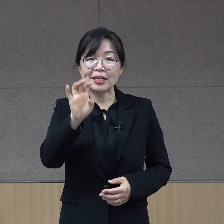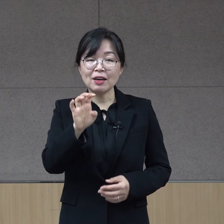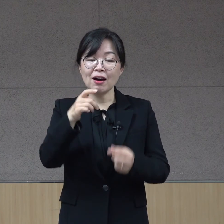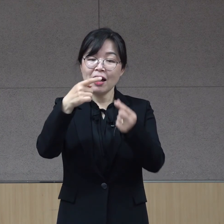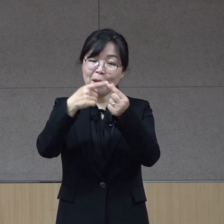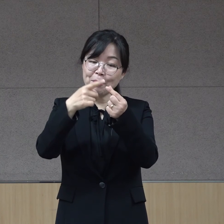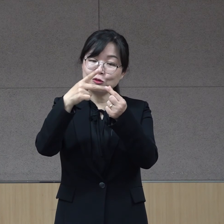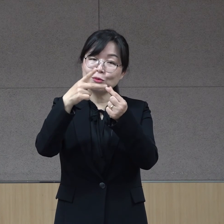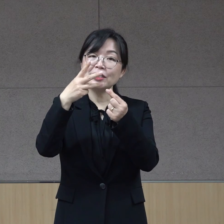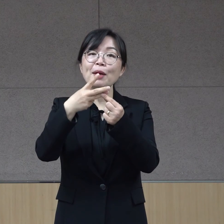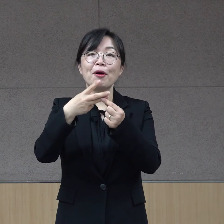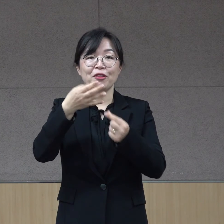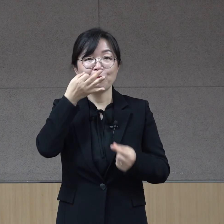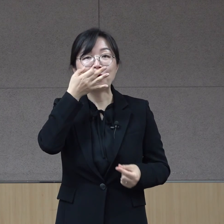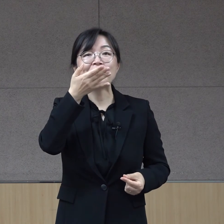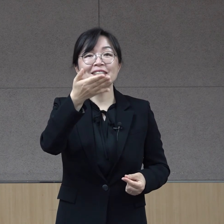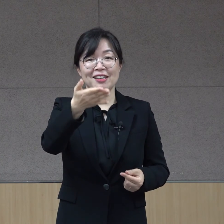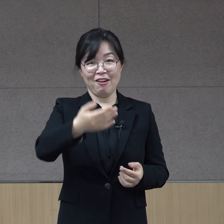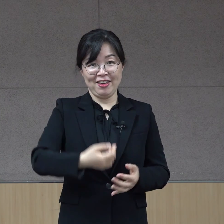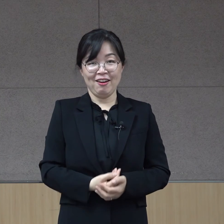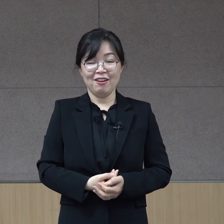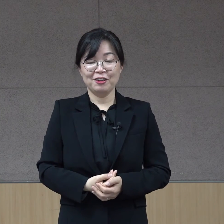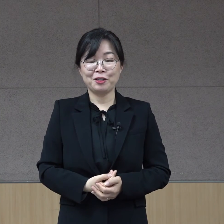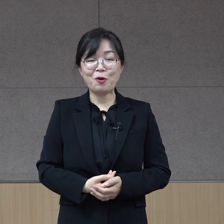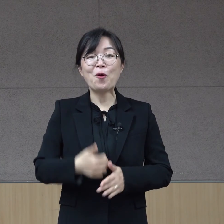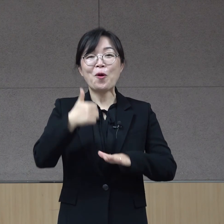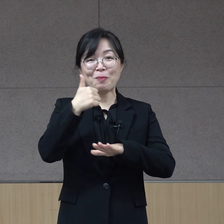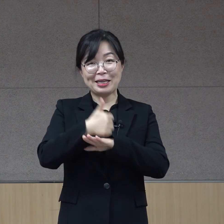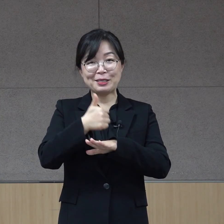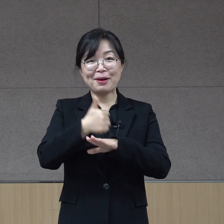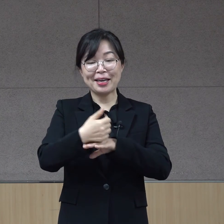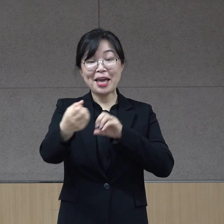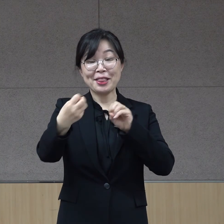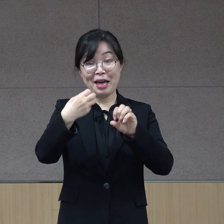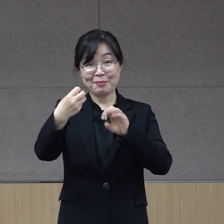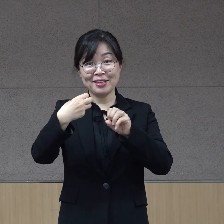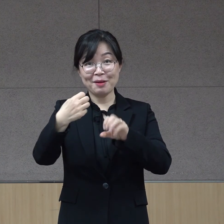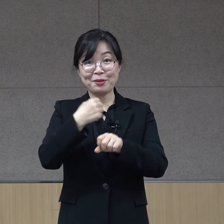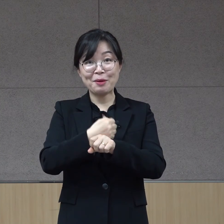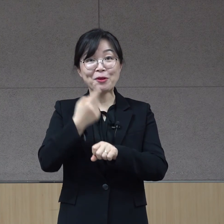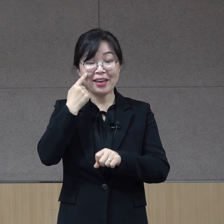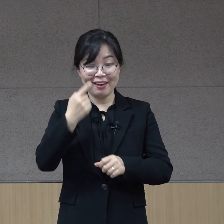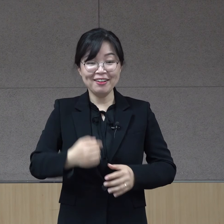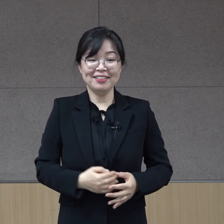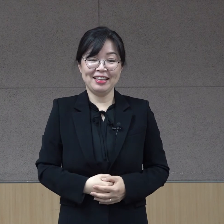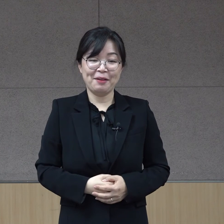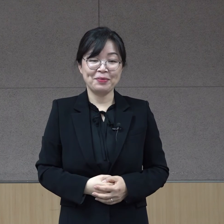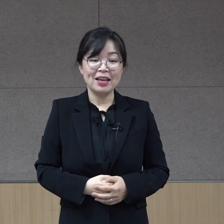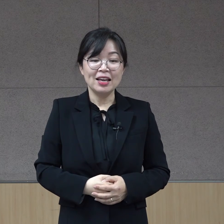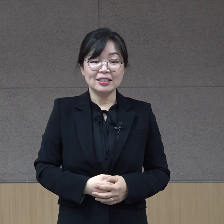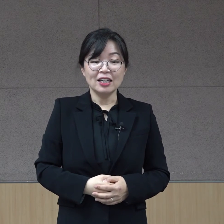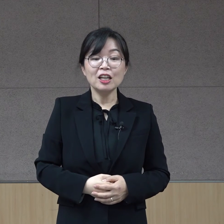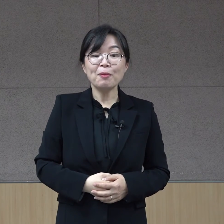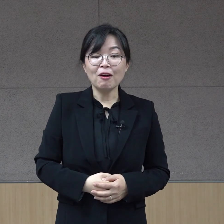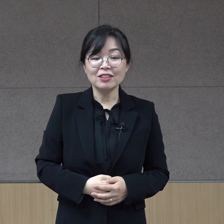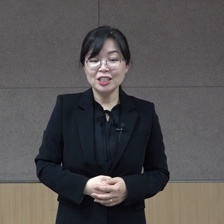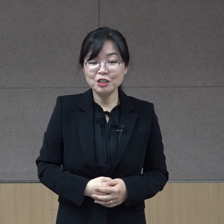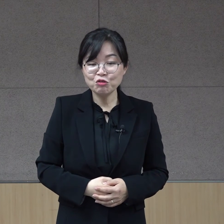반복해서 한 번, 두 번, 세 번 보여드릴 거예요. 그리고 마지막에 답을 한번 해볼게요. 네. 자, 1번